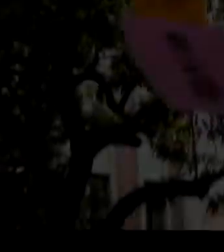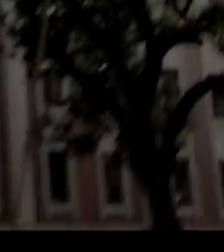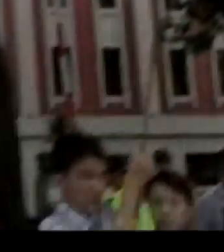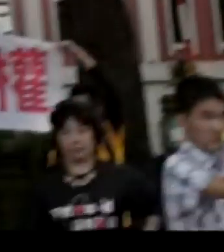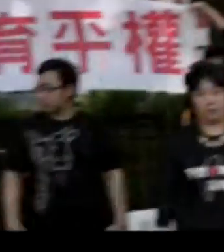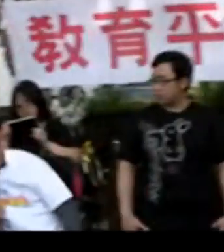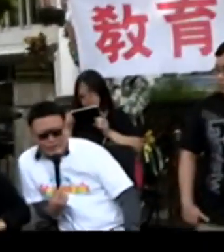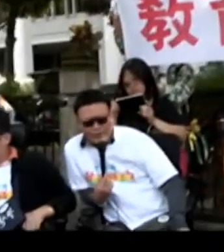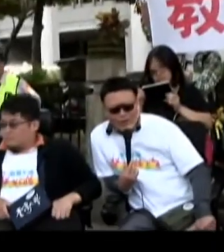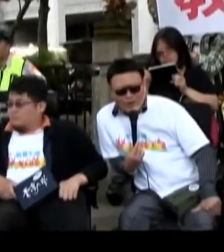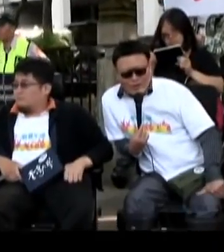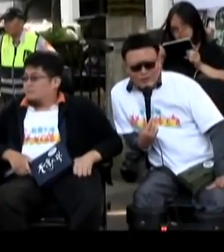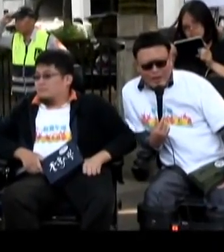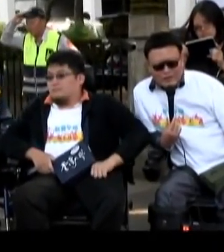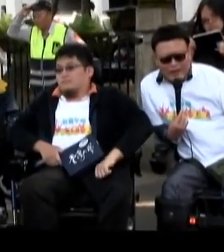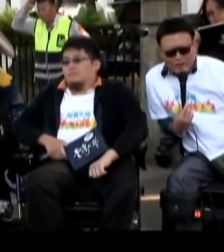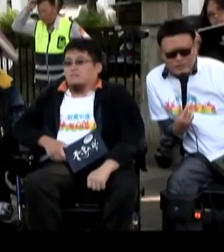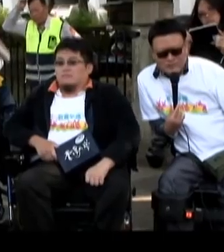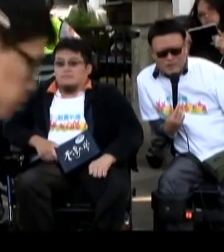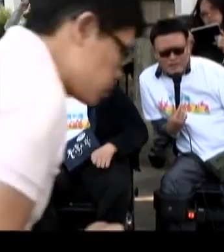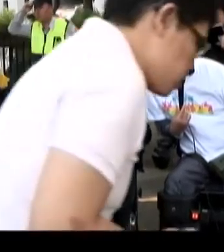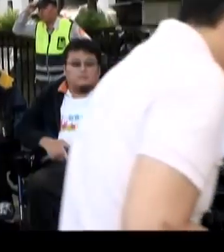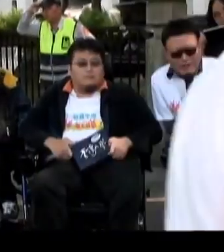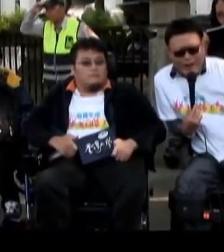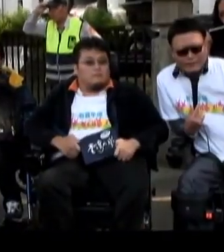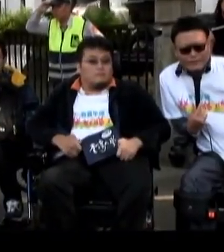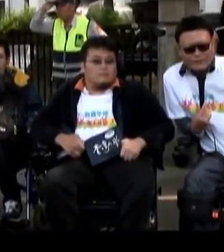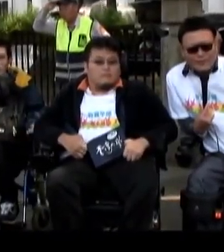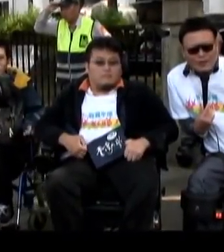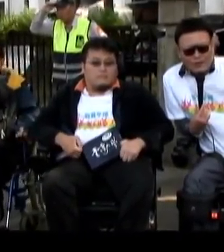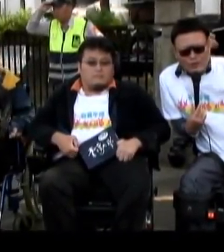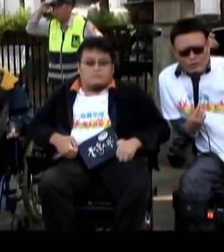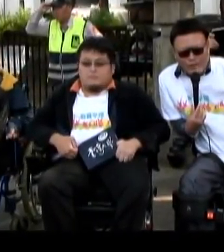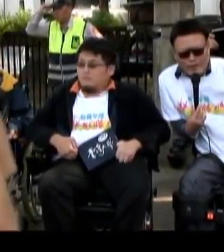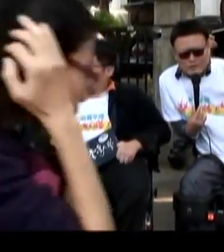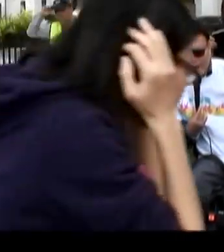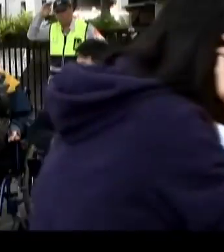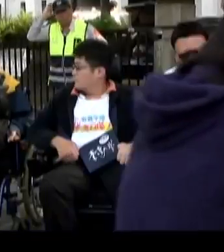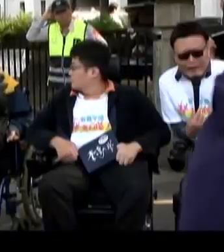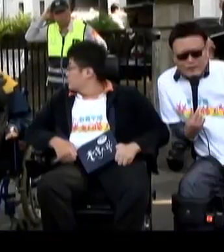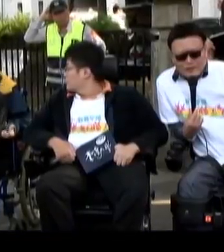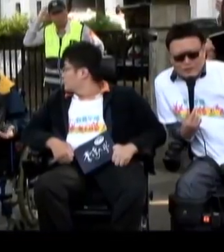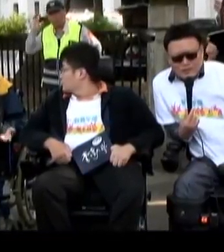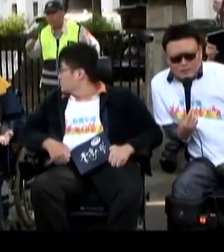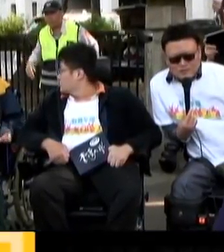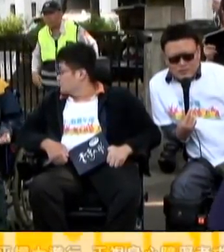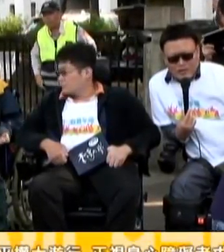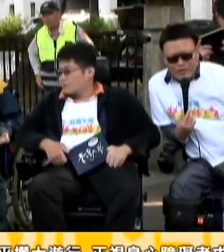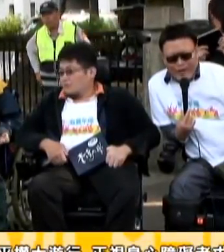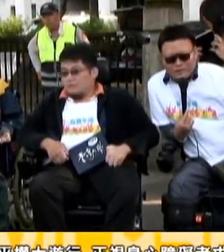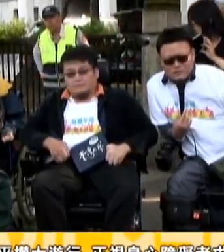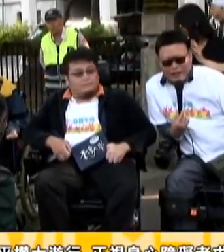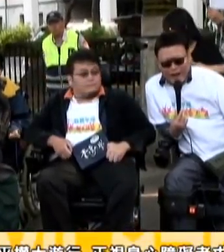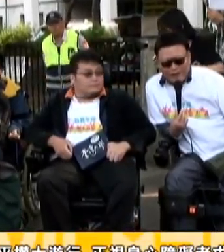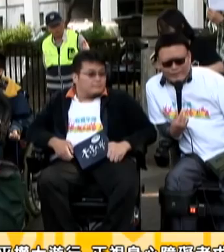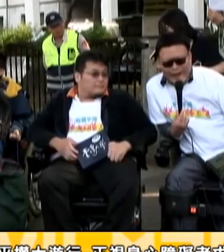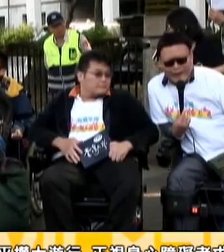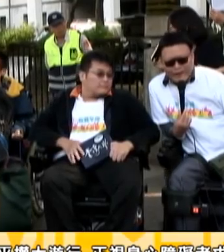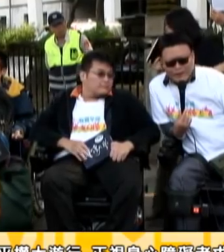是教育部特教政策的空转，我们将在11月10号礼拜